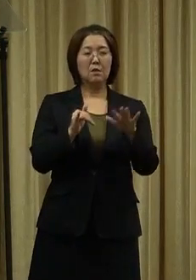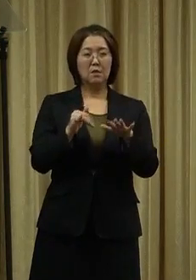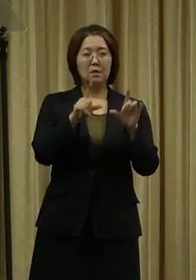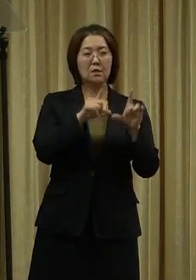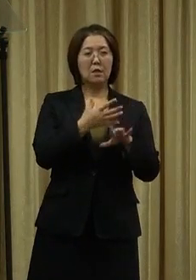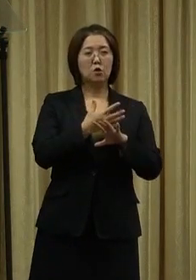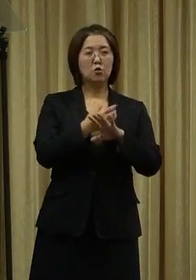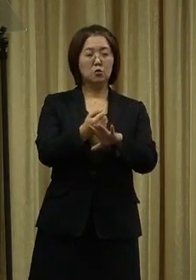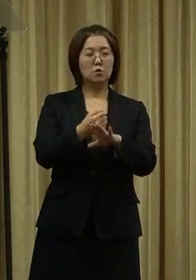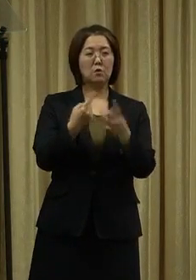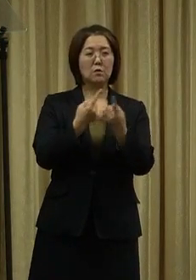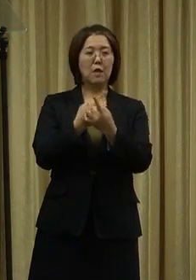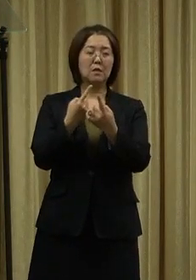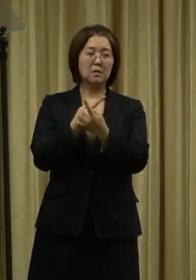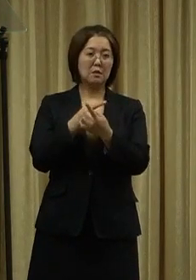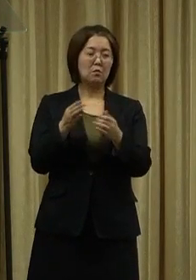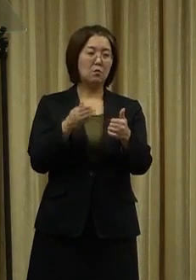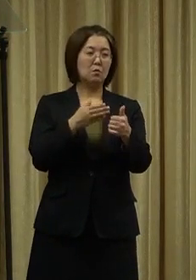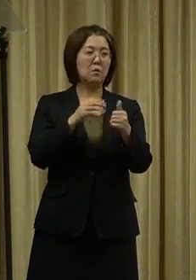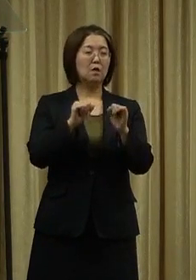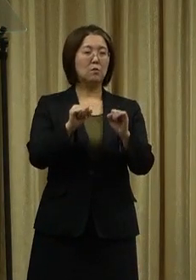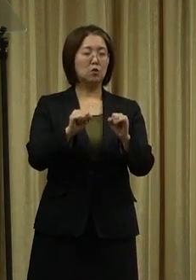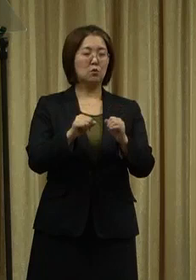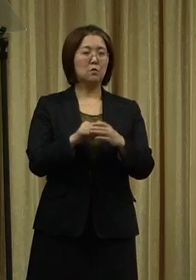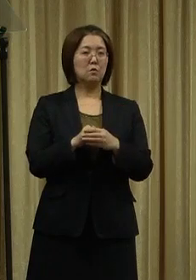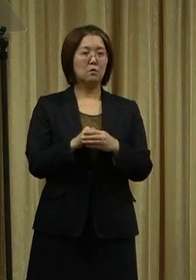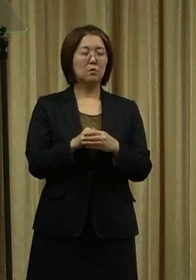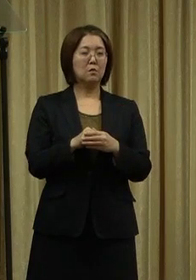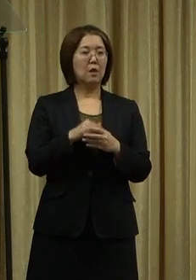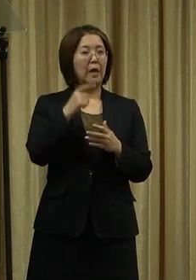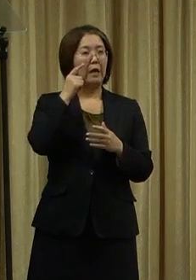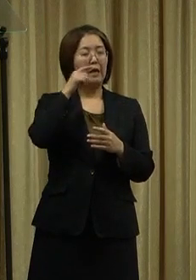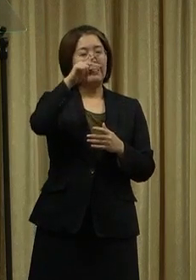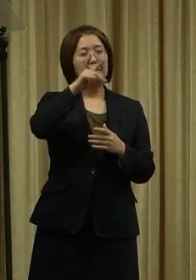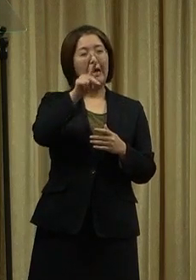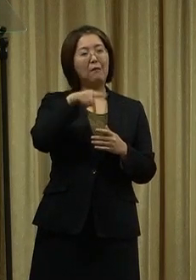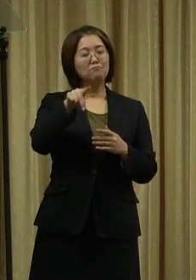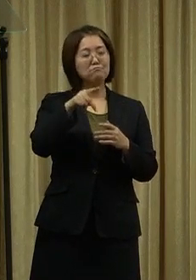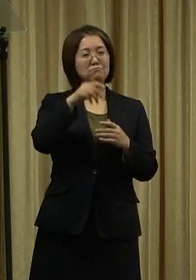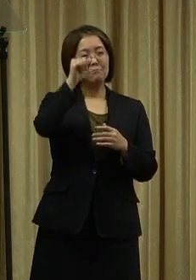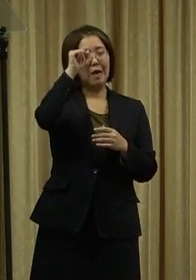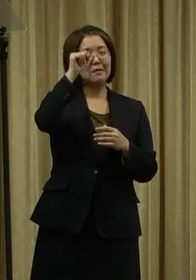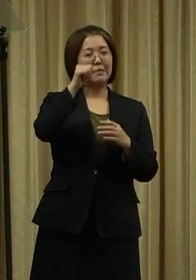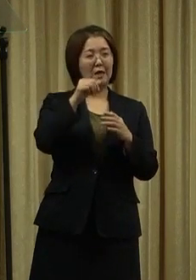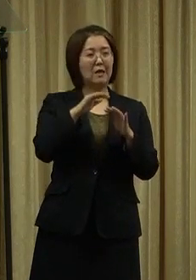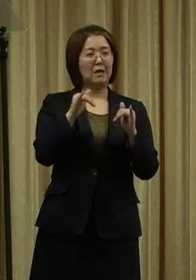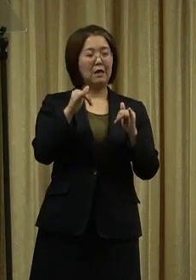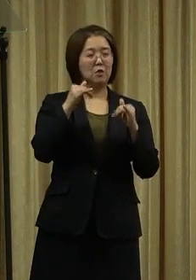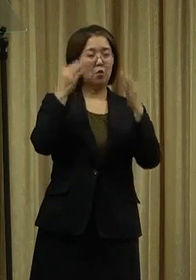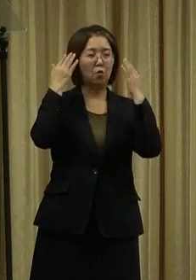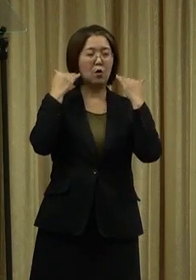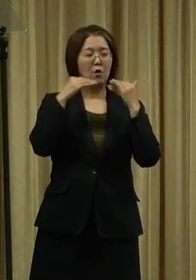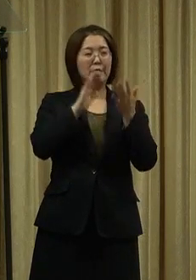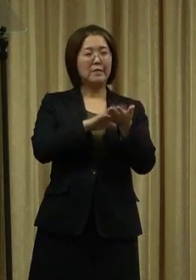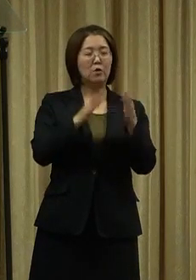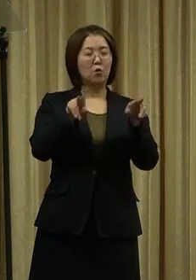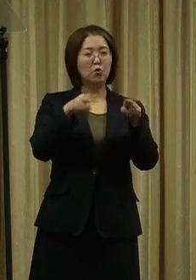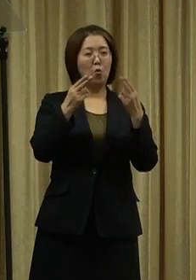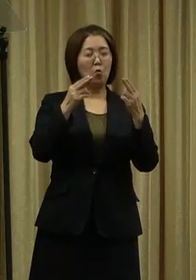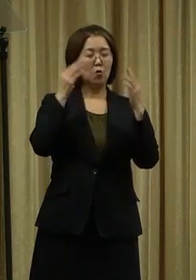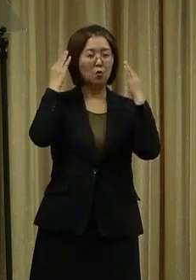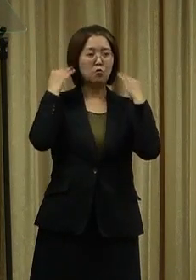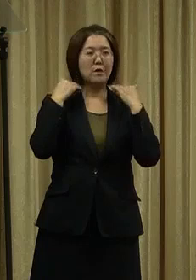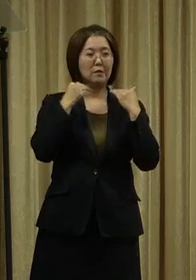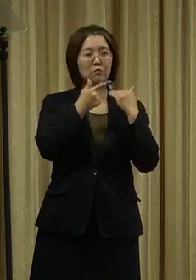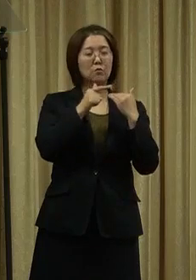改善を促してまいります。さらに、がん患者の医療用ウィッグなどの購入費用を支援するほ